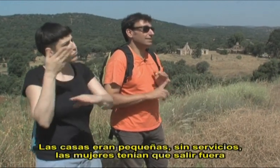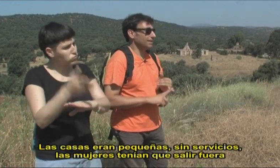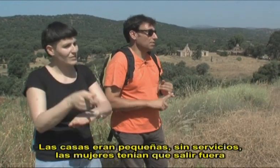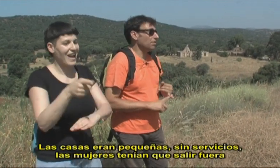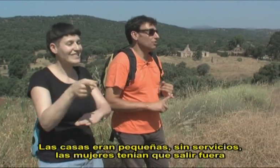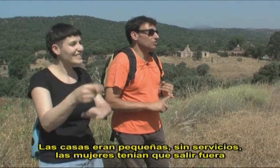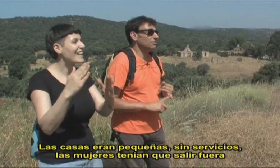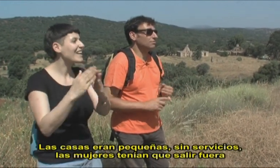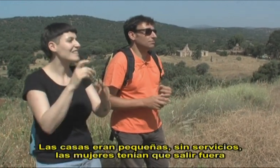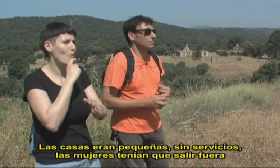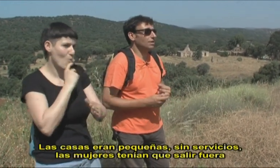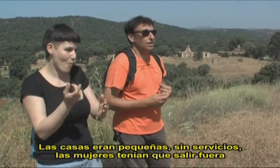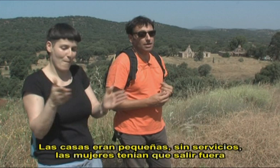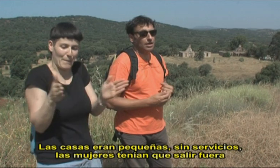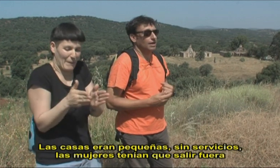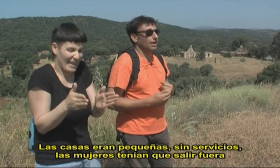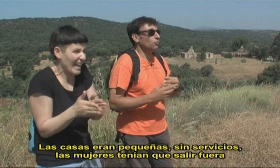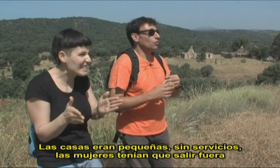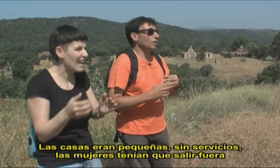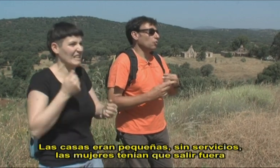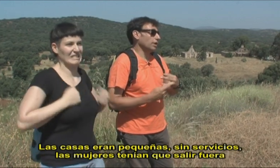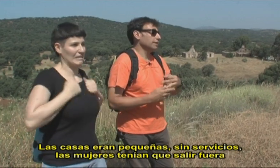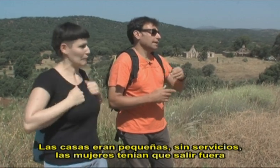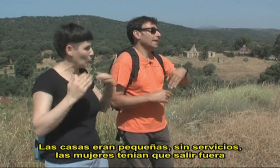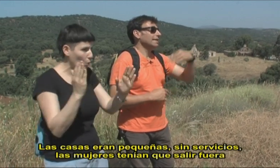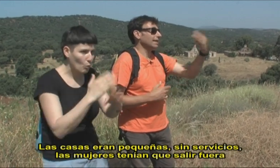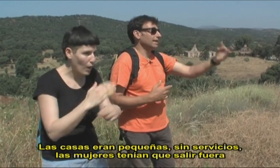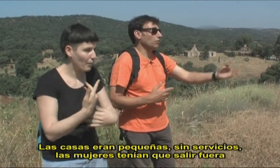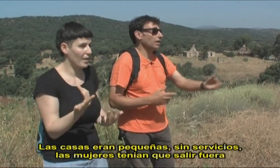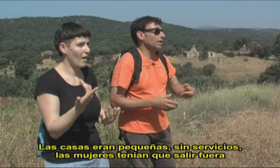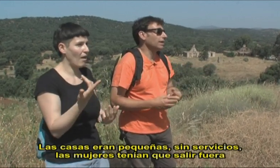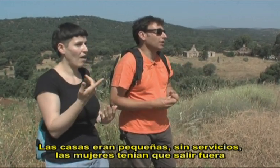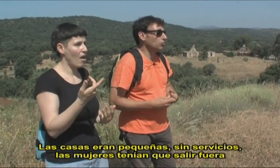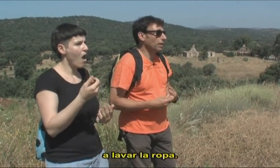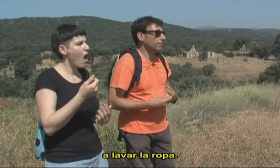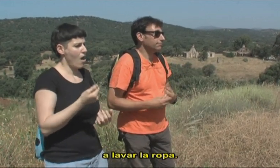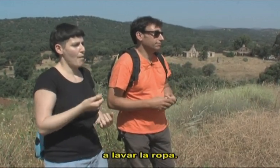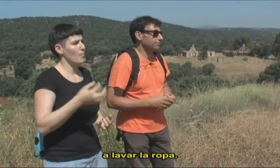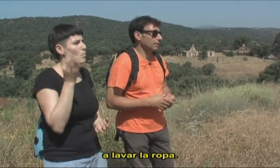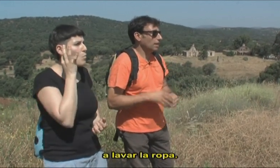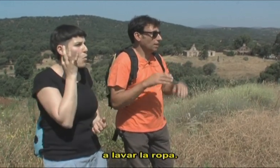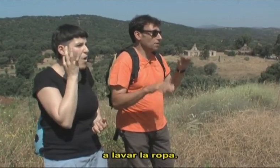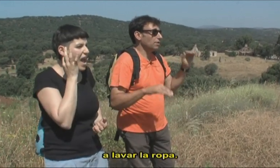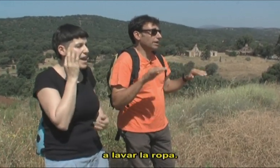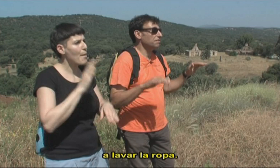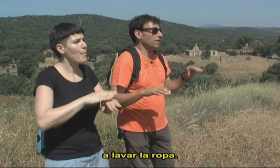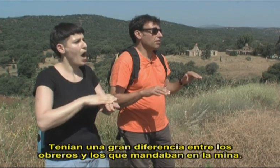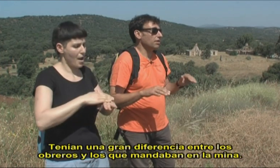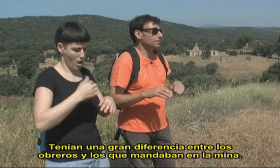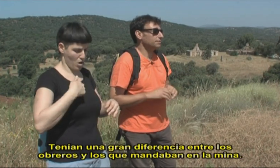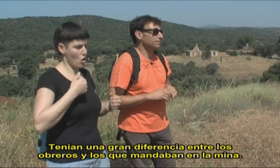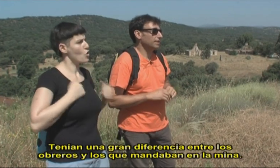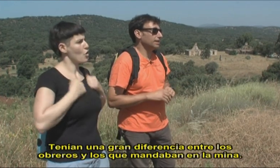sin servicios. Las mujeres tenían que salir fuera a lavar la ropa. Había una gran